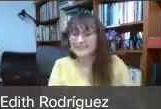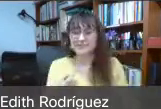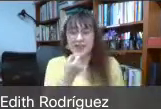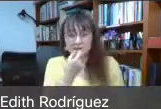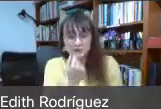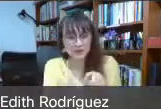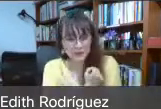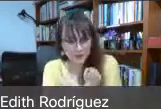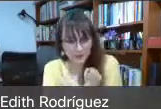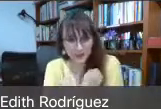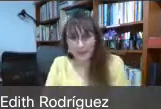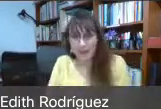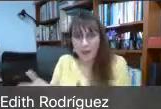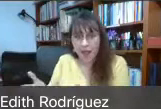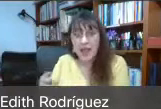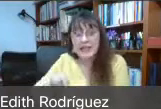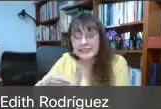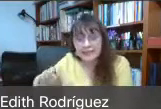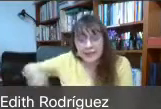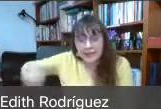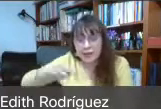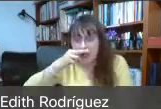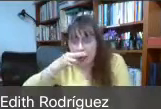Son muy importantes.